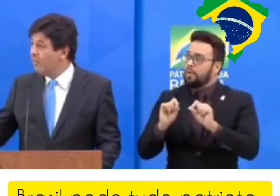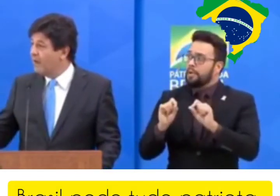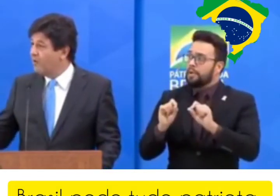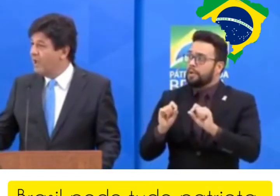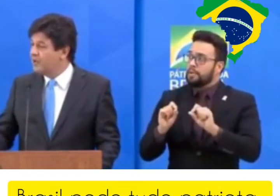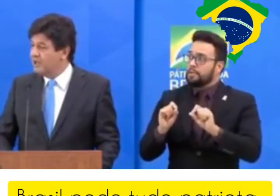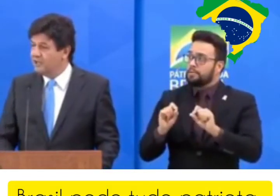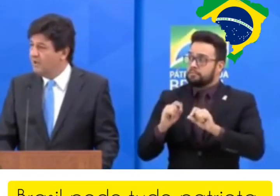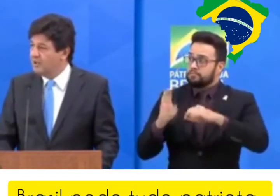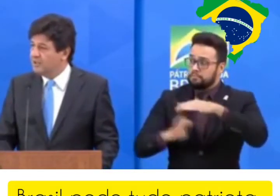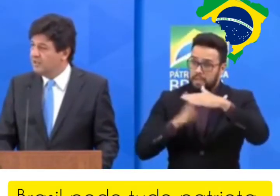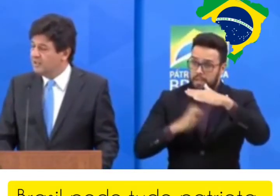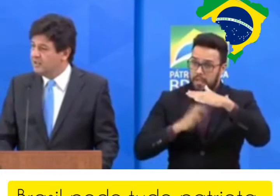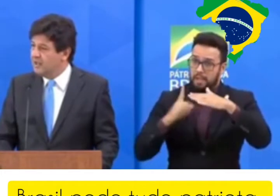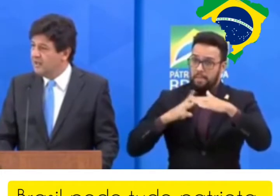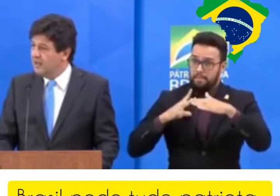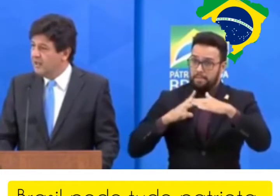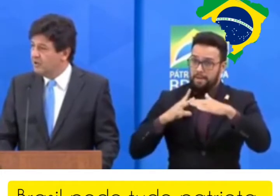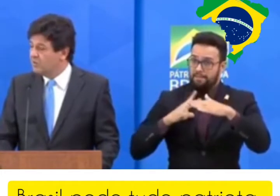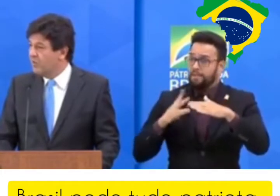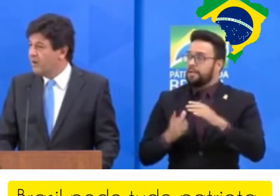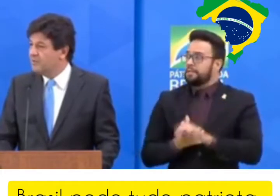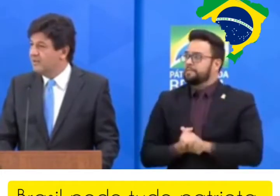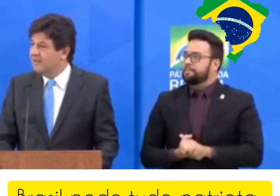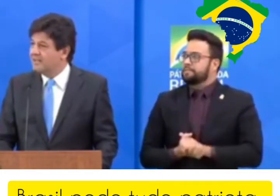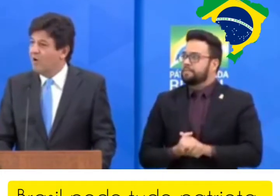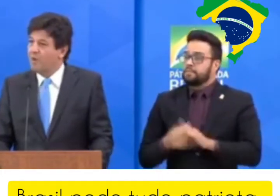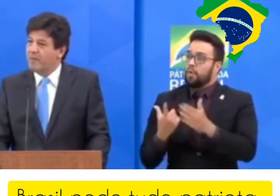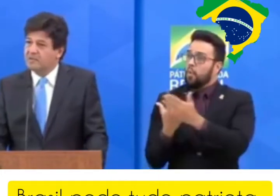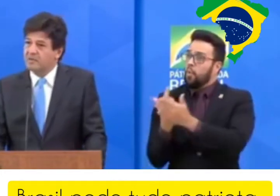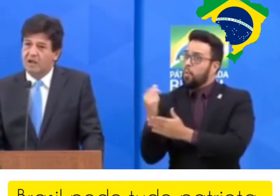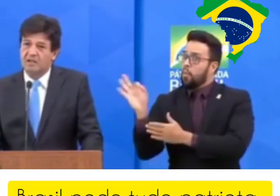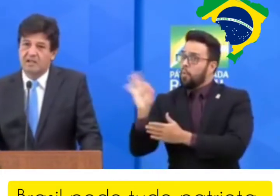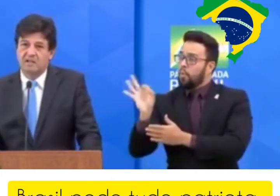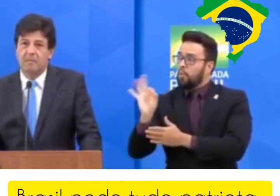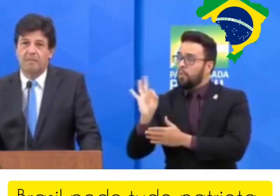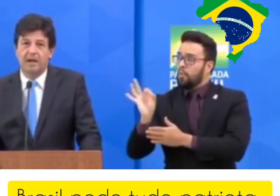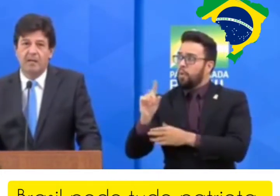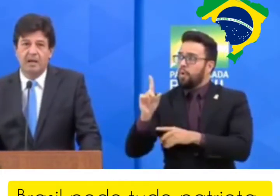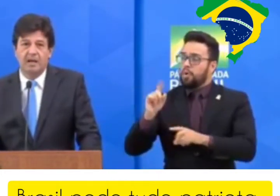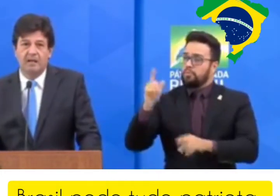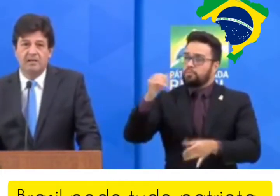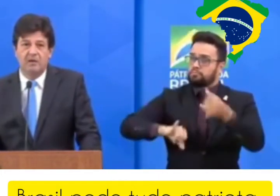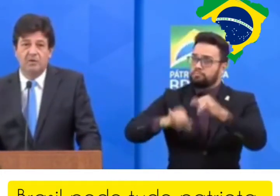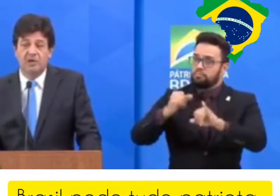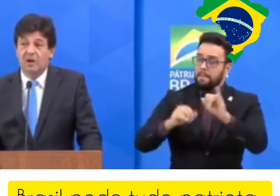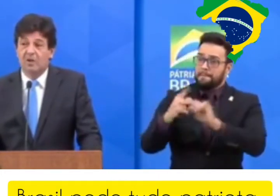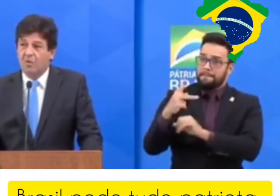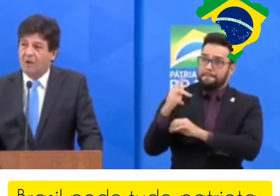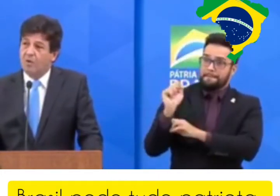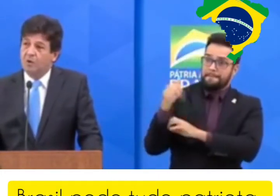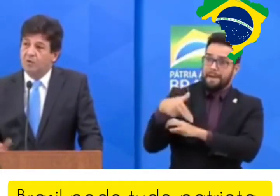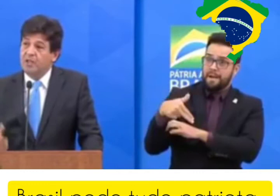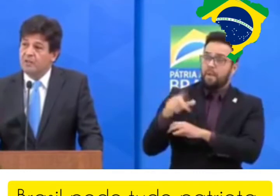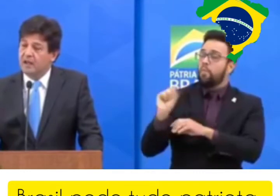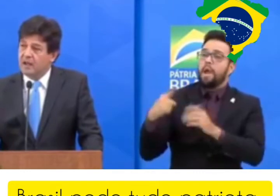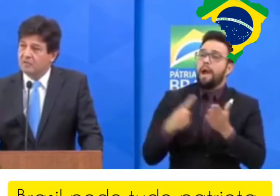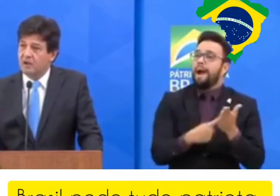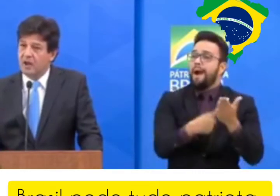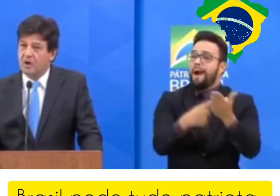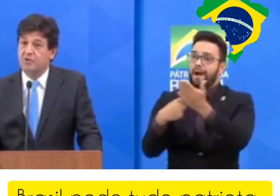sem comprar o reagente não adianta ter. Nós compramos através da OPAS, Organização Pan-Americana de Saúde, num